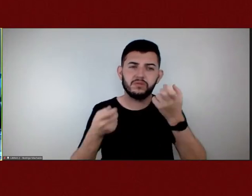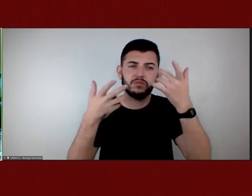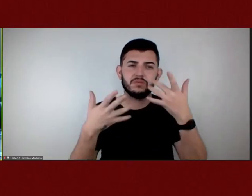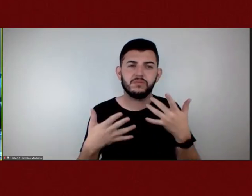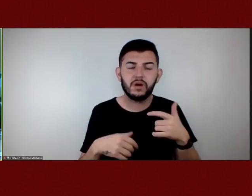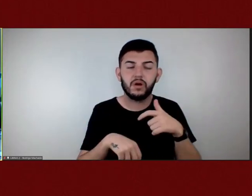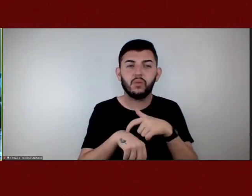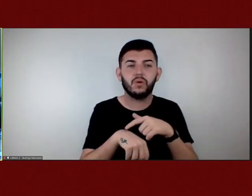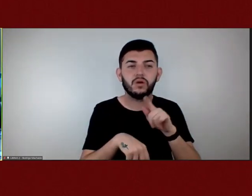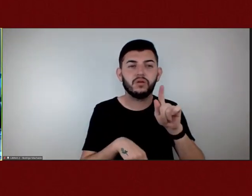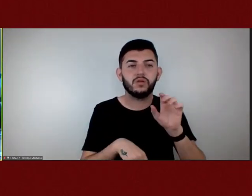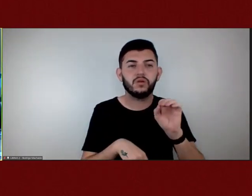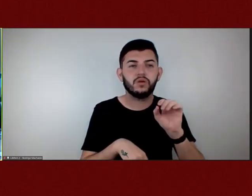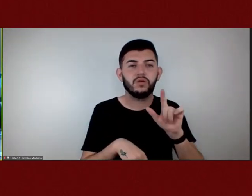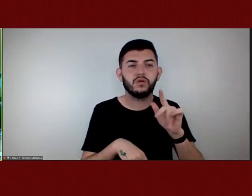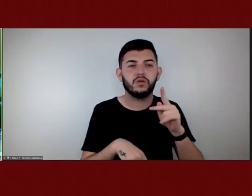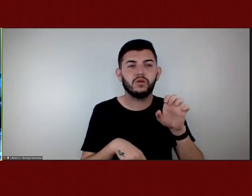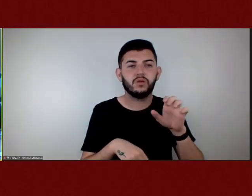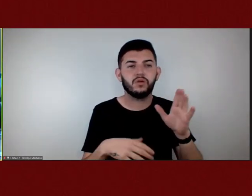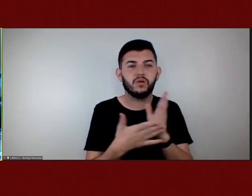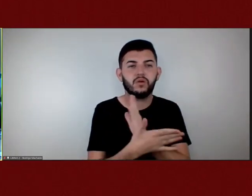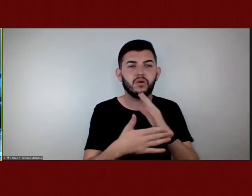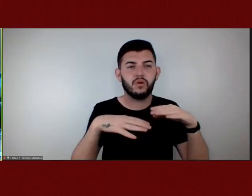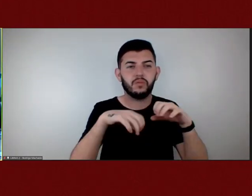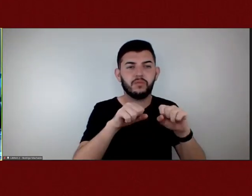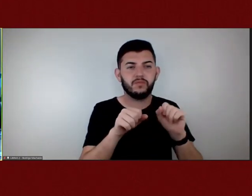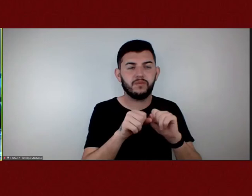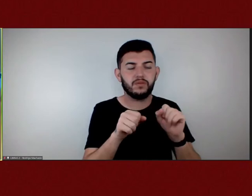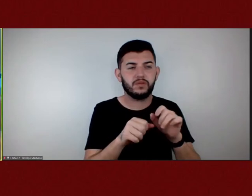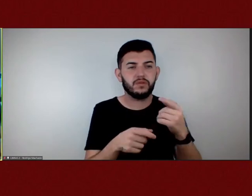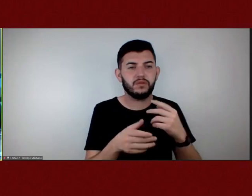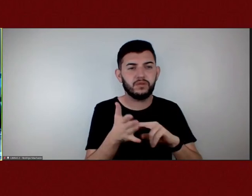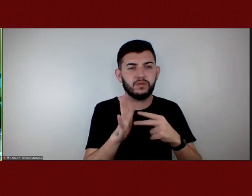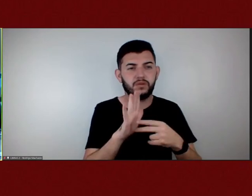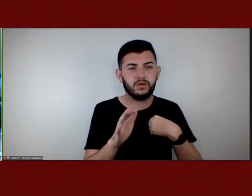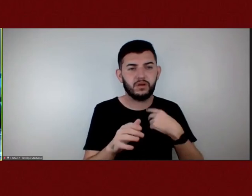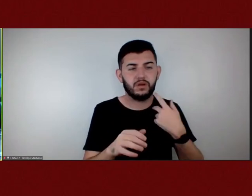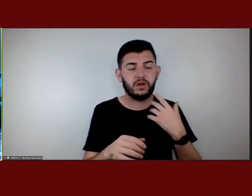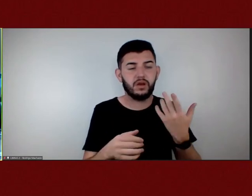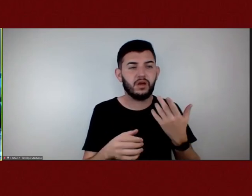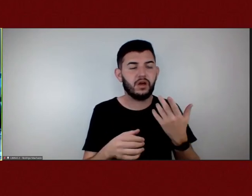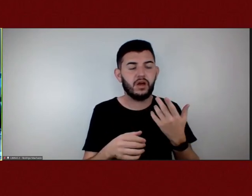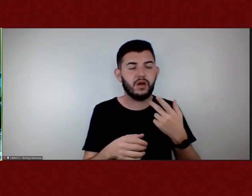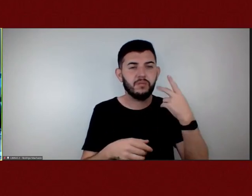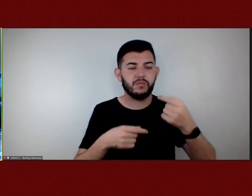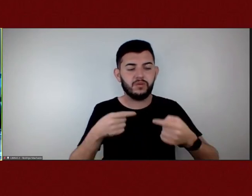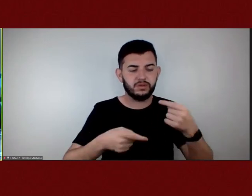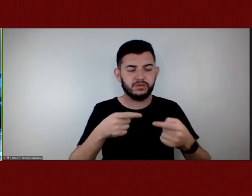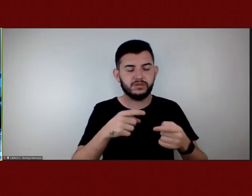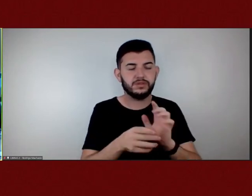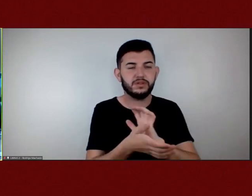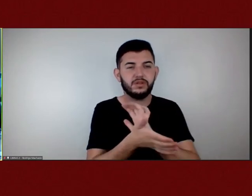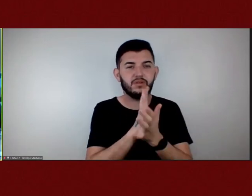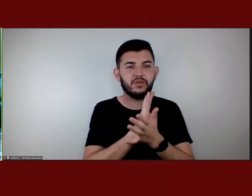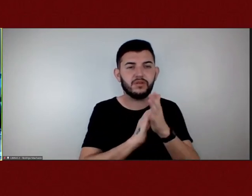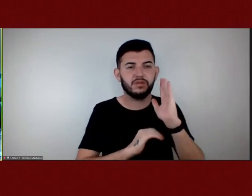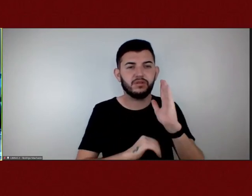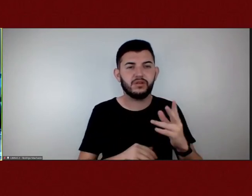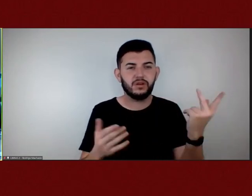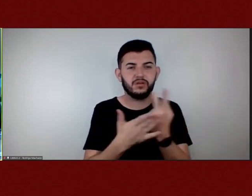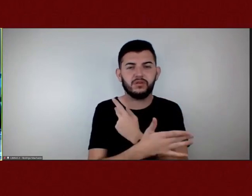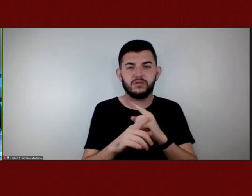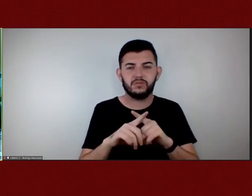foi produzido é porque a derrota política já estava produzida. E o historiador Alfredo Riquelme, um dos